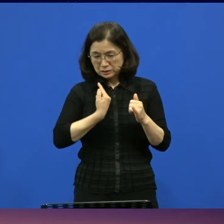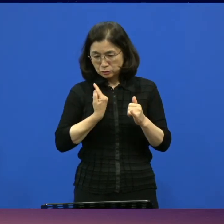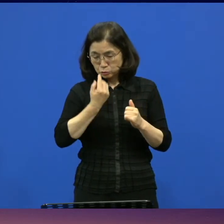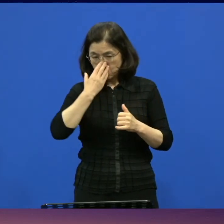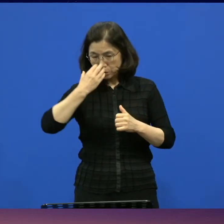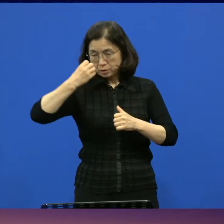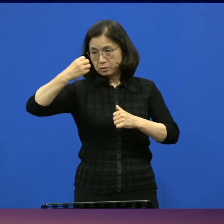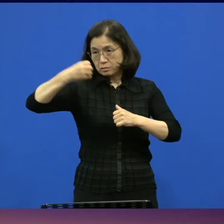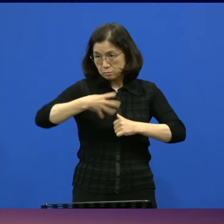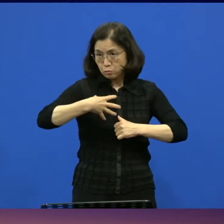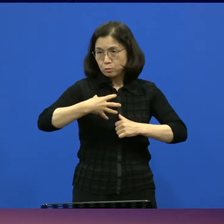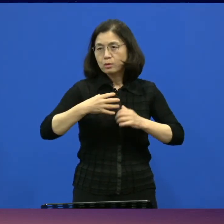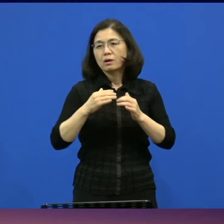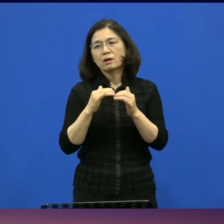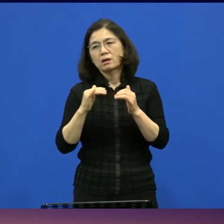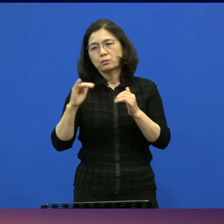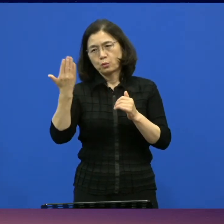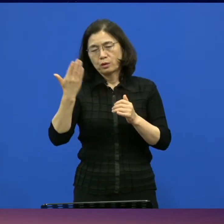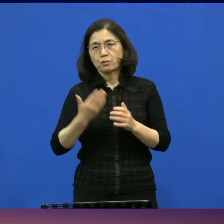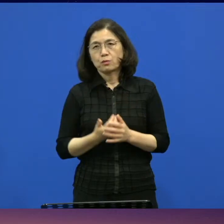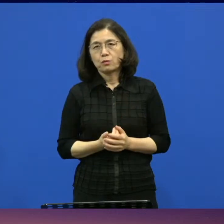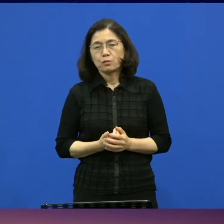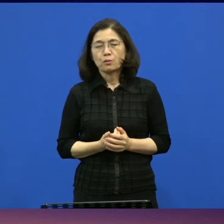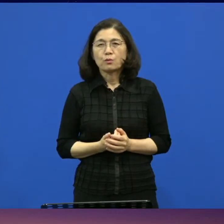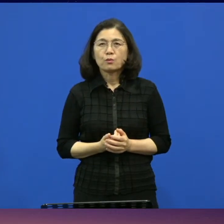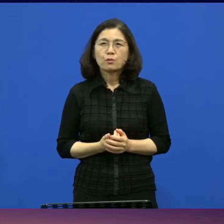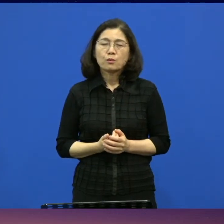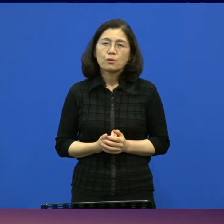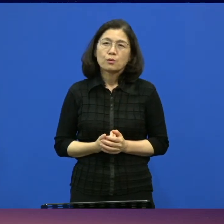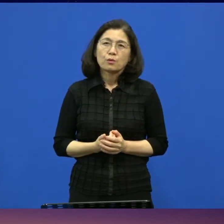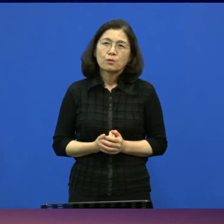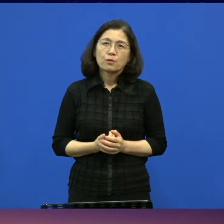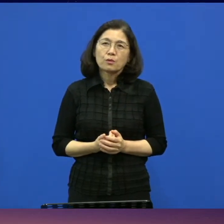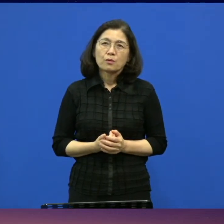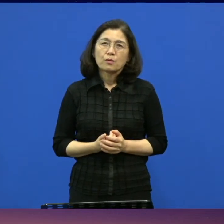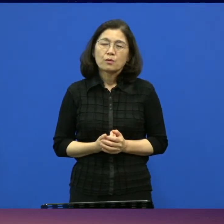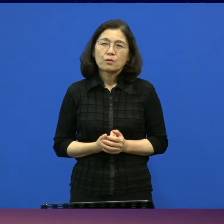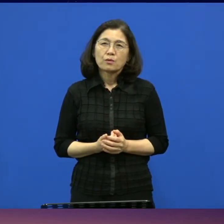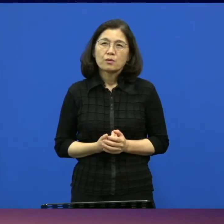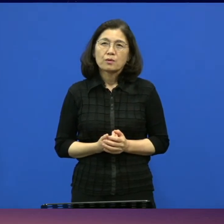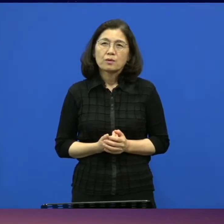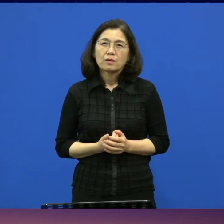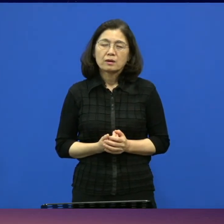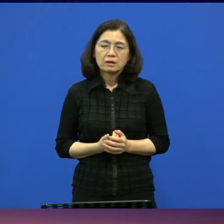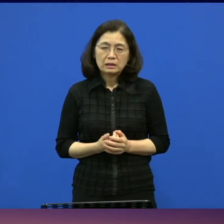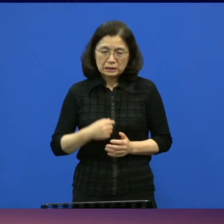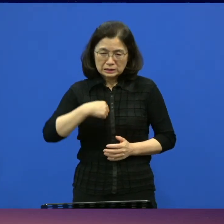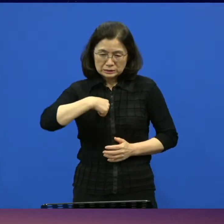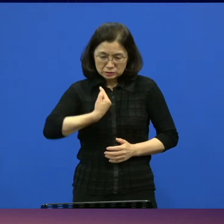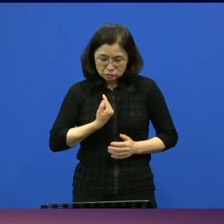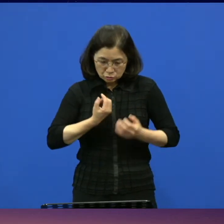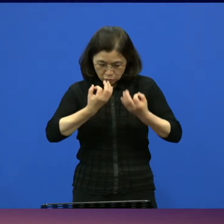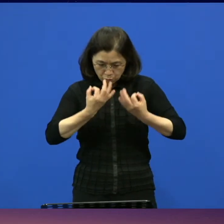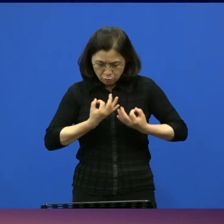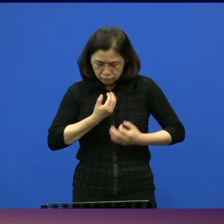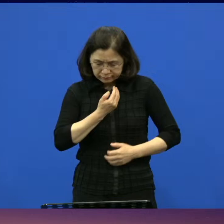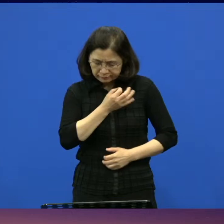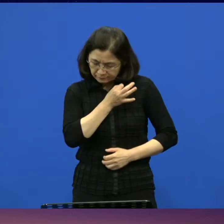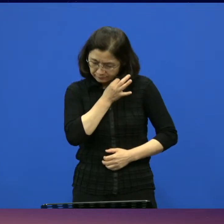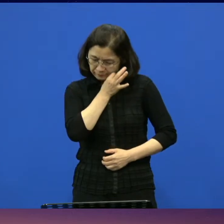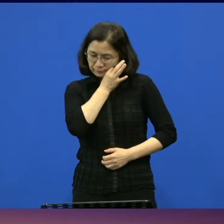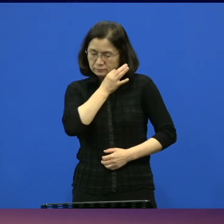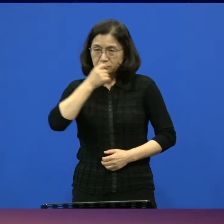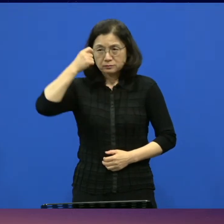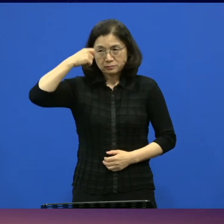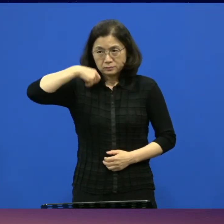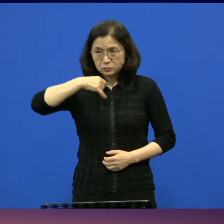모멸감, 자기 스스로 모멸감에 빠져 있는 거예요. shame, 스스로 부끄러움과 수치를 느끼는 거예요.